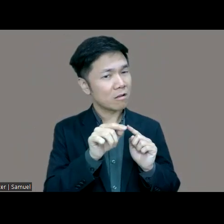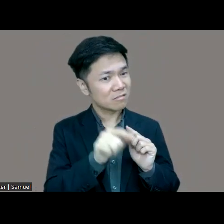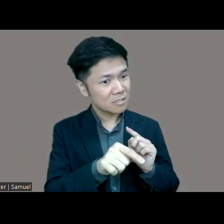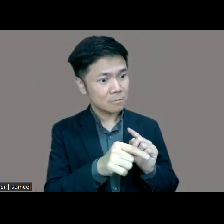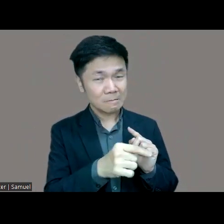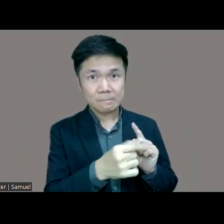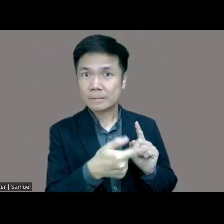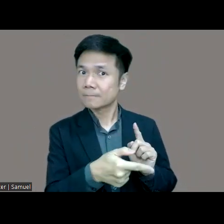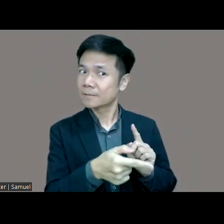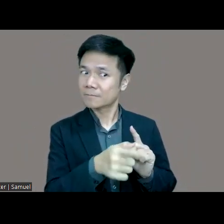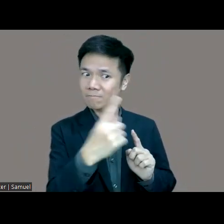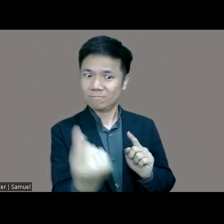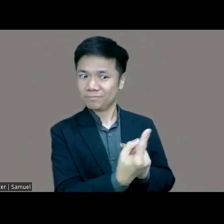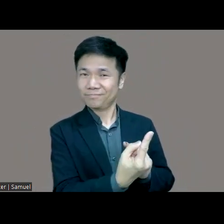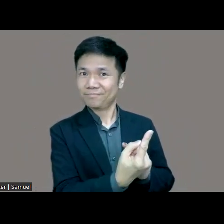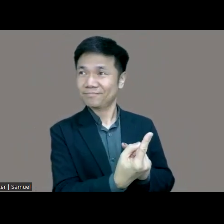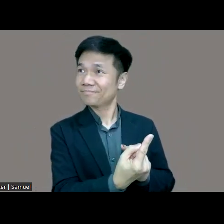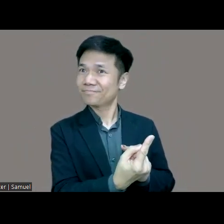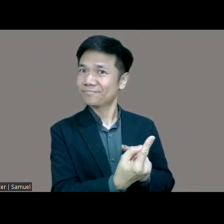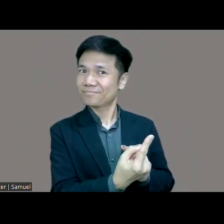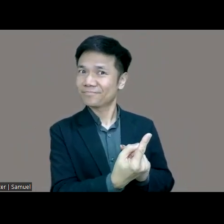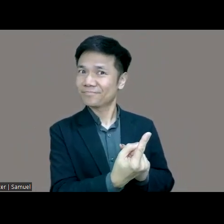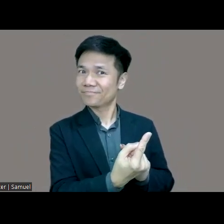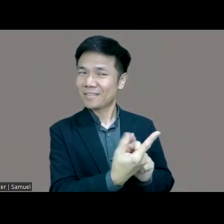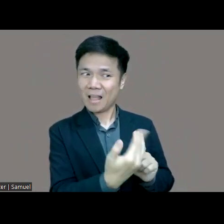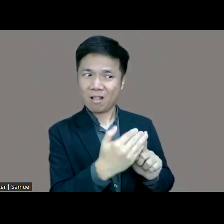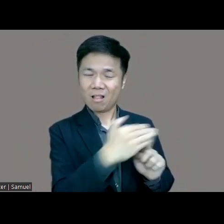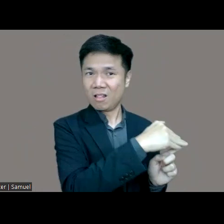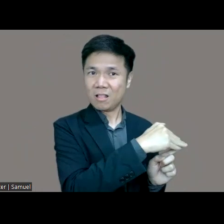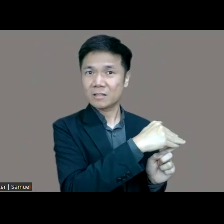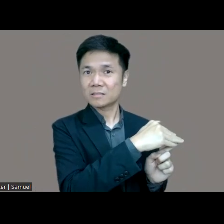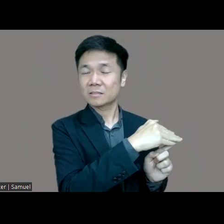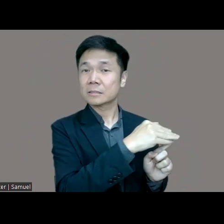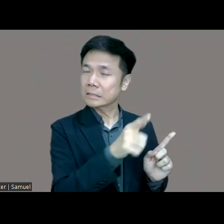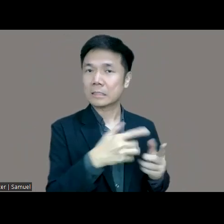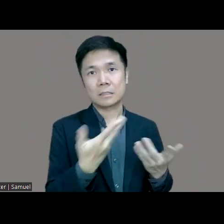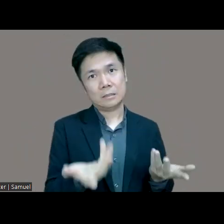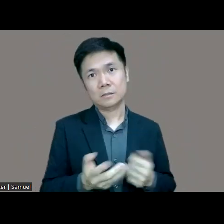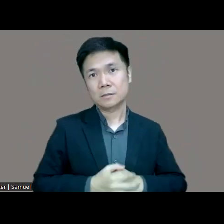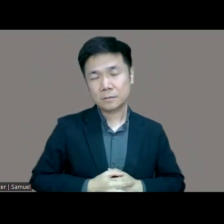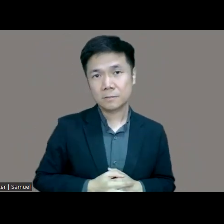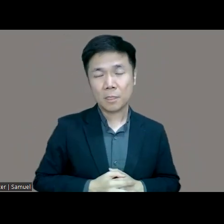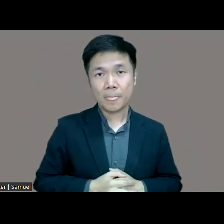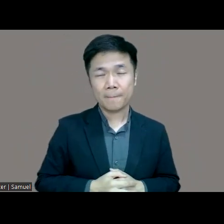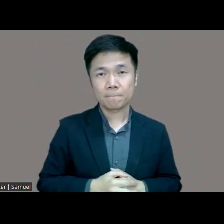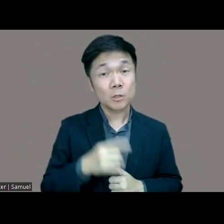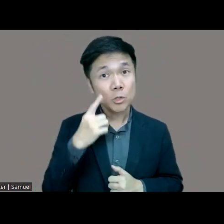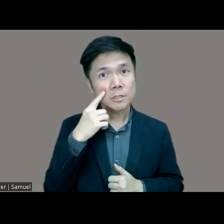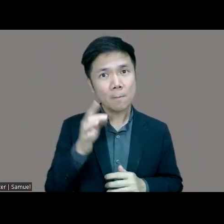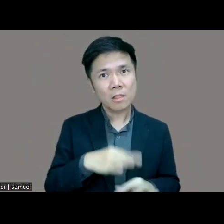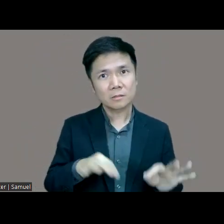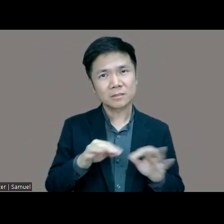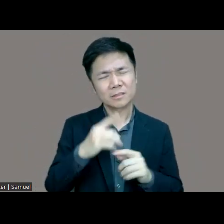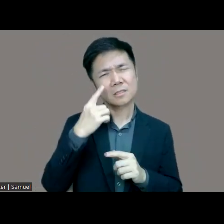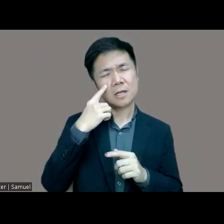Ils ont une utilité négative. Il devrait avoir une mesure de sauvegarde additionnelle pour s'assurer